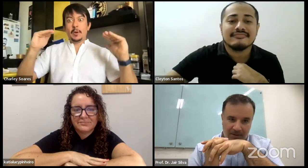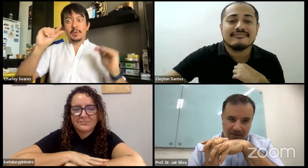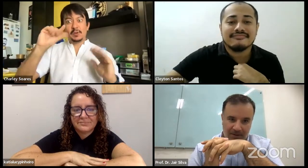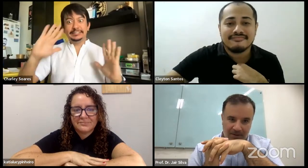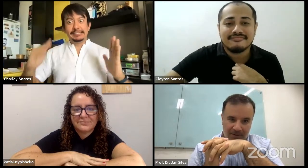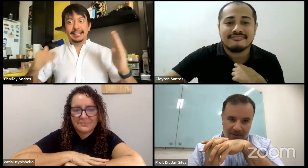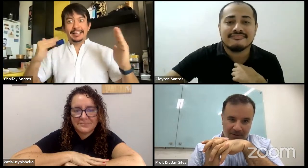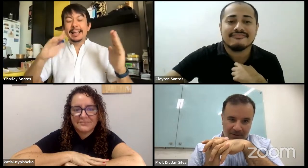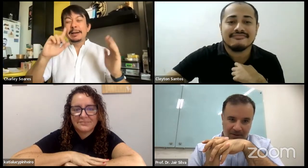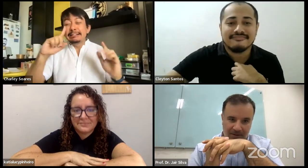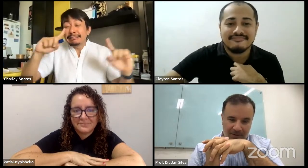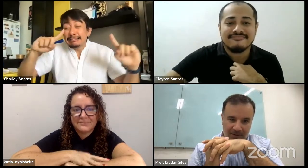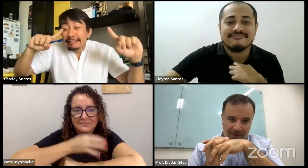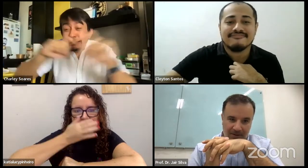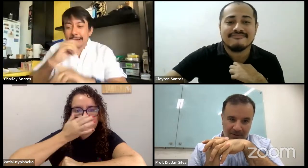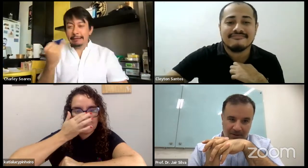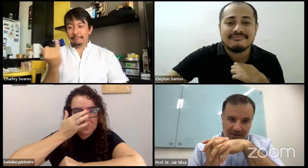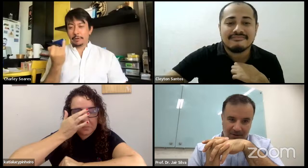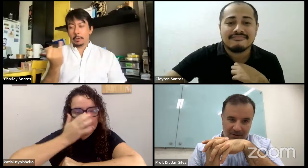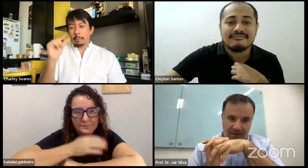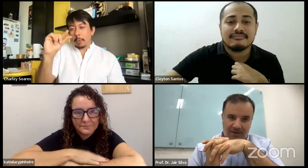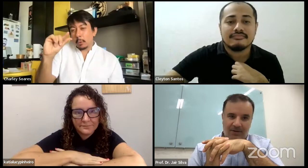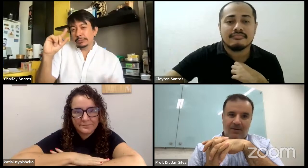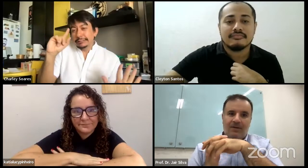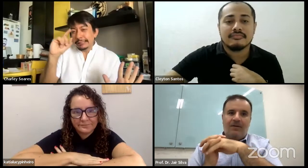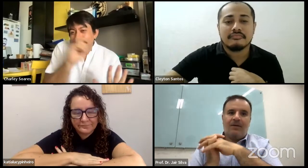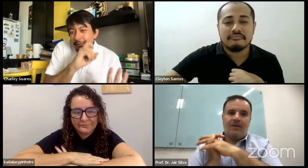coletar muitos dados, né? Você fez